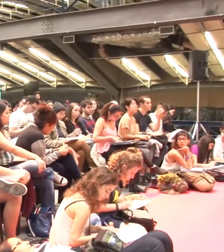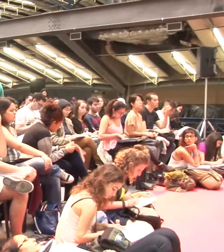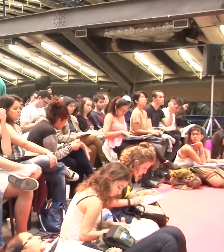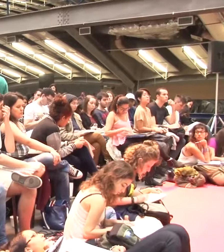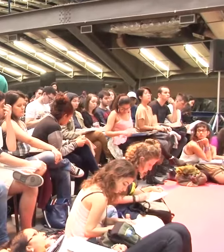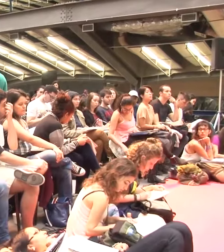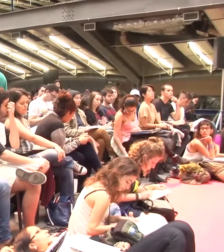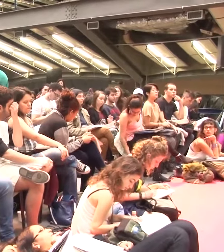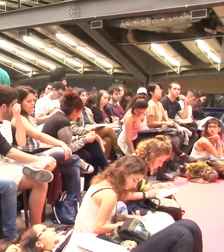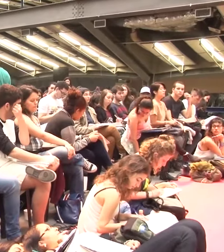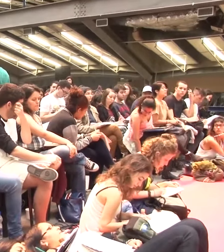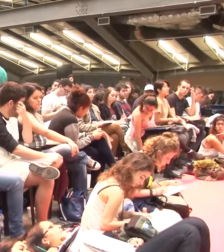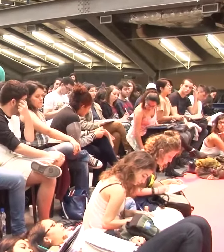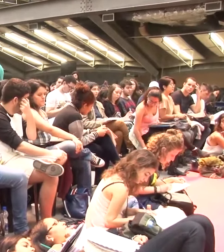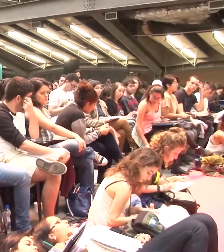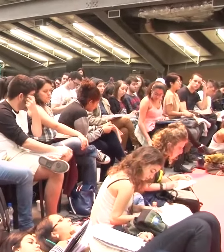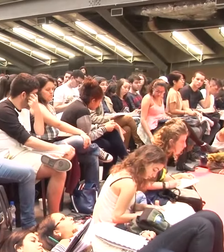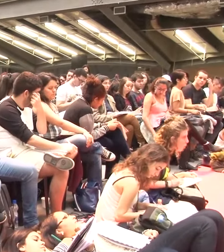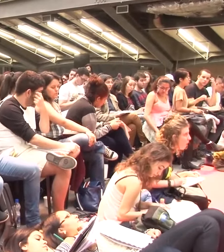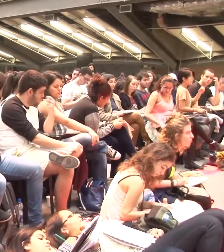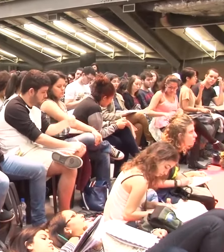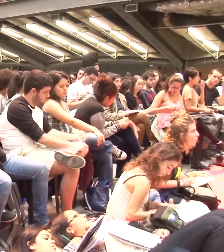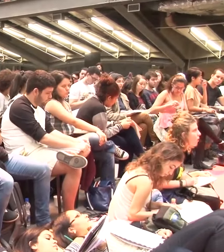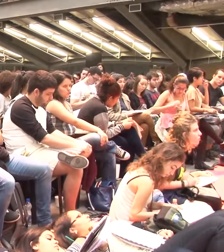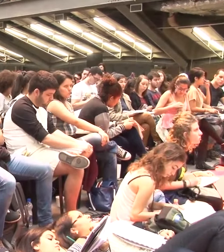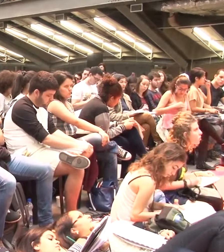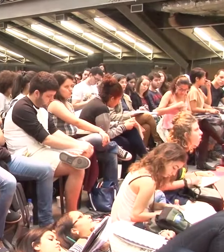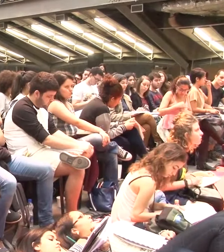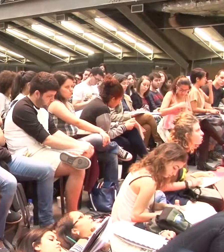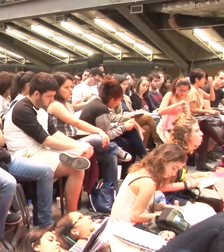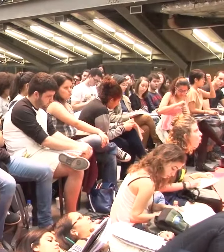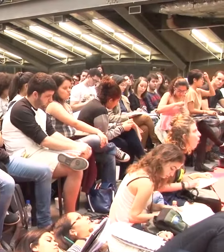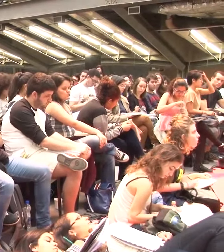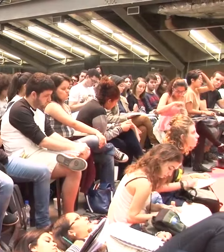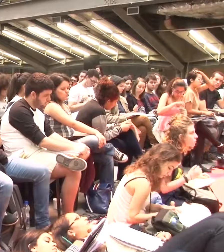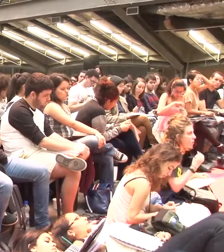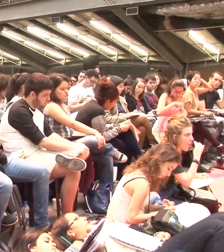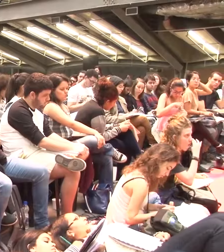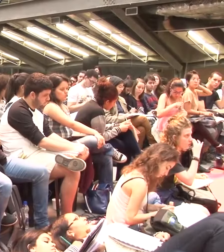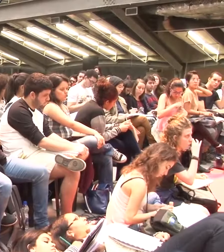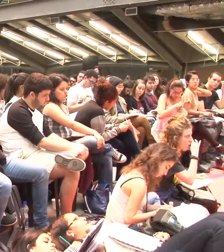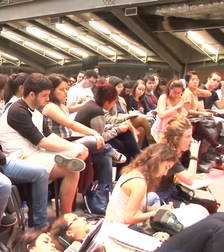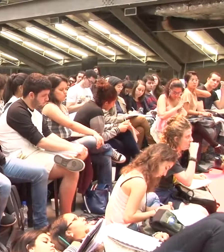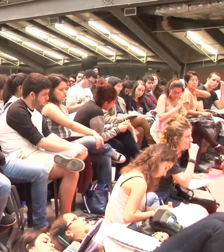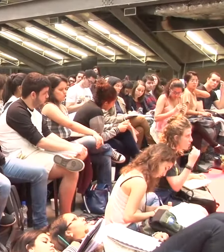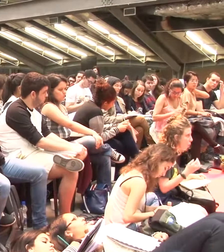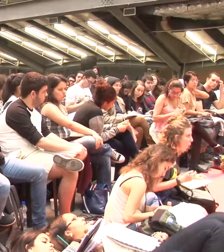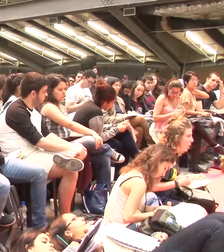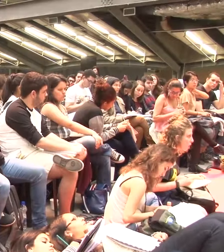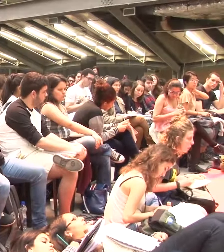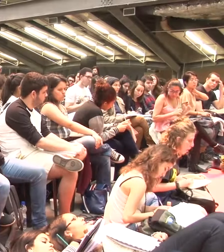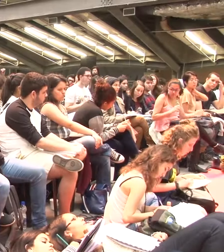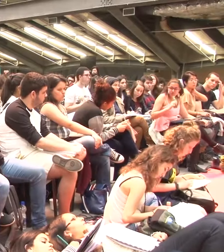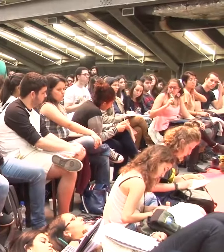do homem, da humanidade, para designar pessoas de pele escura como eu, mas para designar tudo que não era